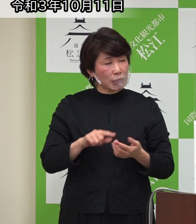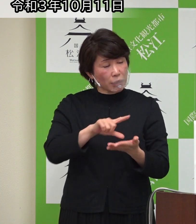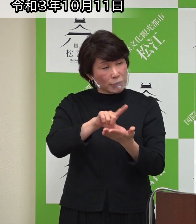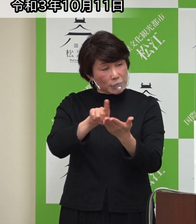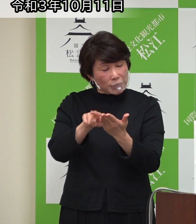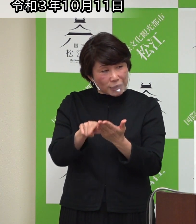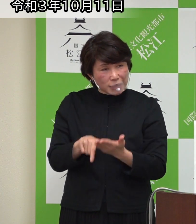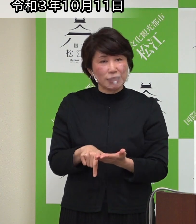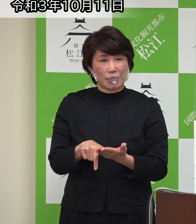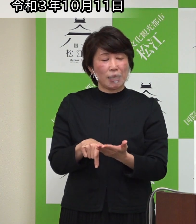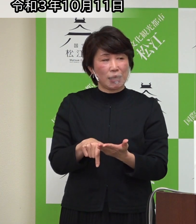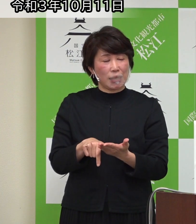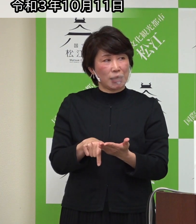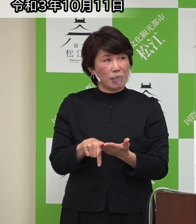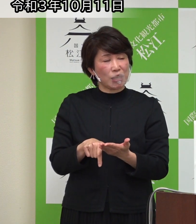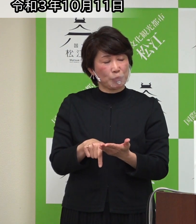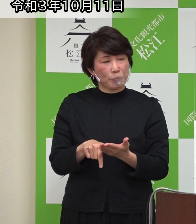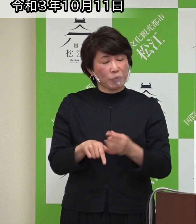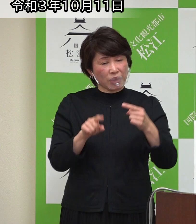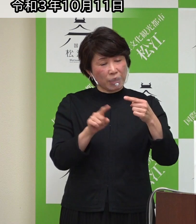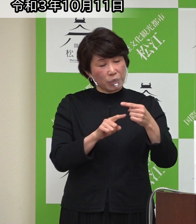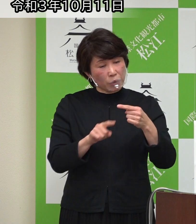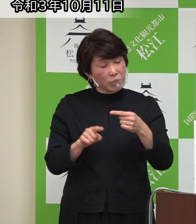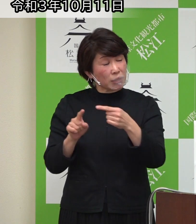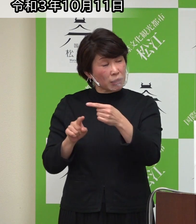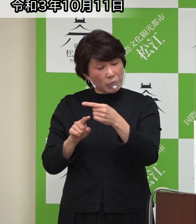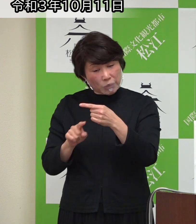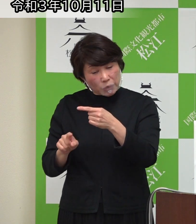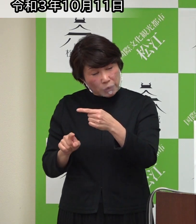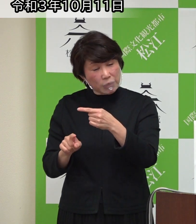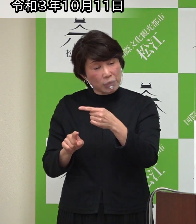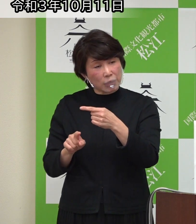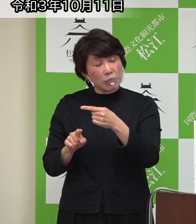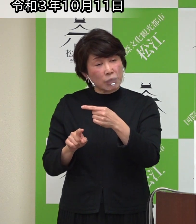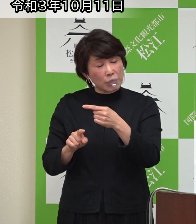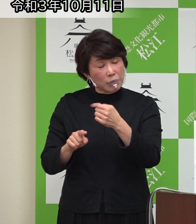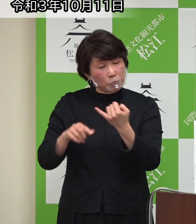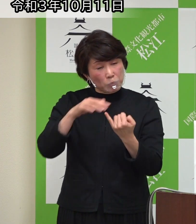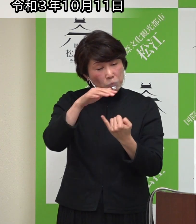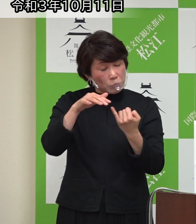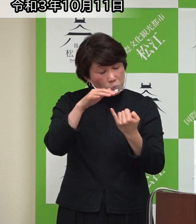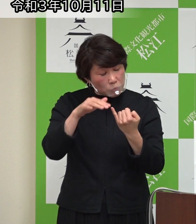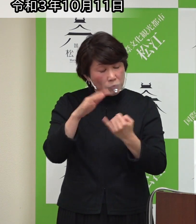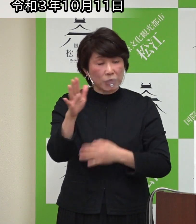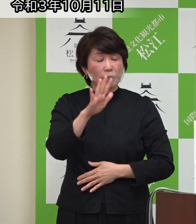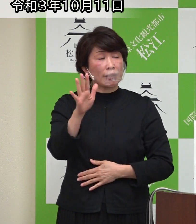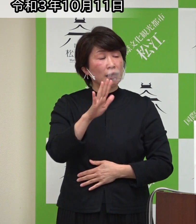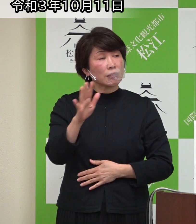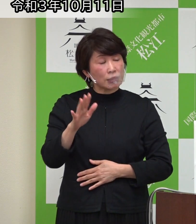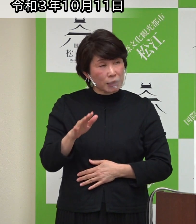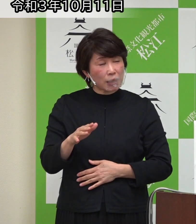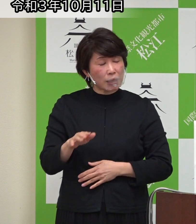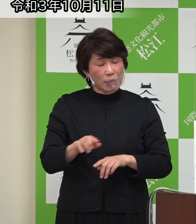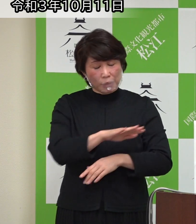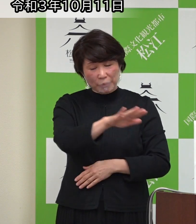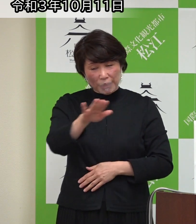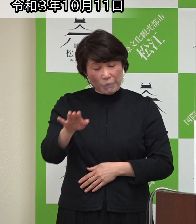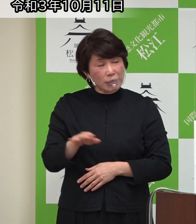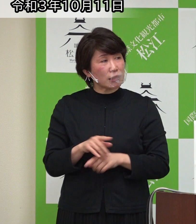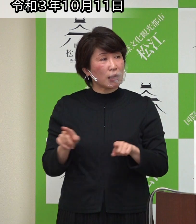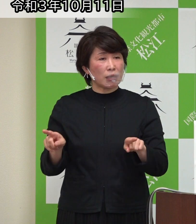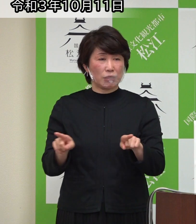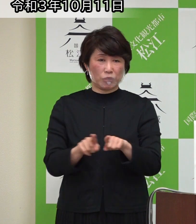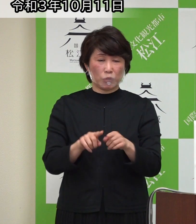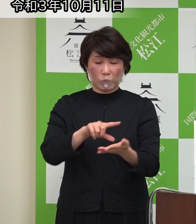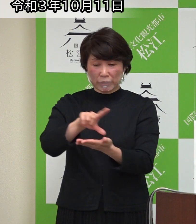ぞれがですね一人一人でこう孤立するのではなくて、みんなでこう一緒になってですねその地域を支えていきたいという思いを持っていら